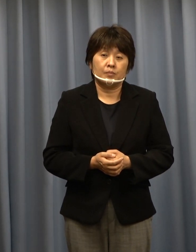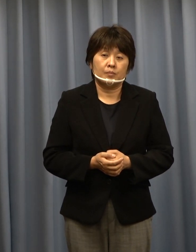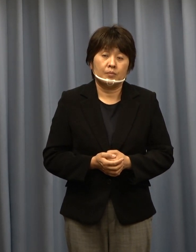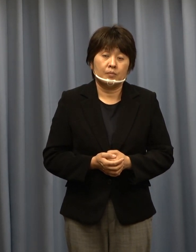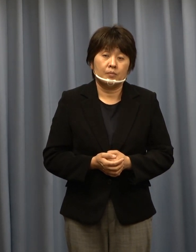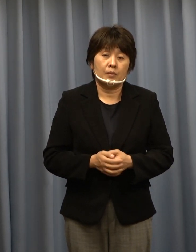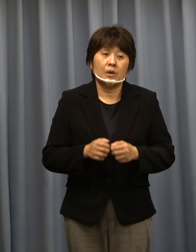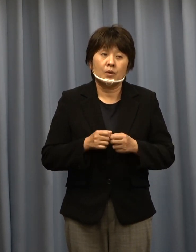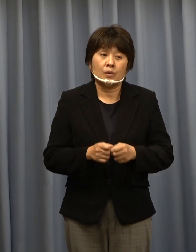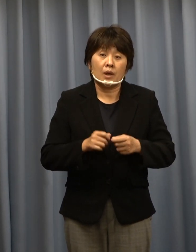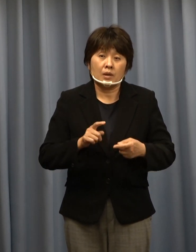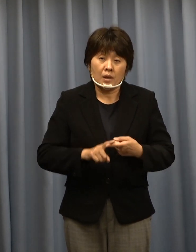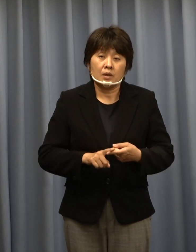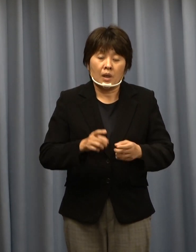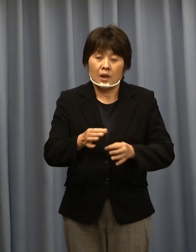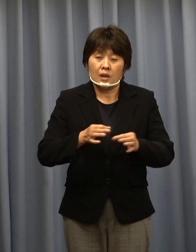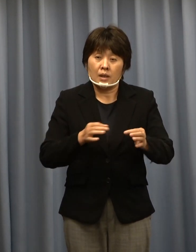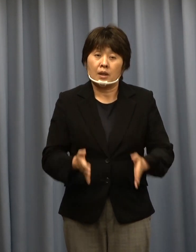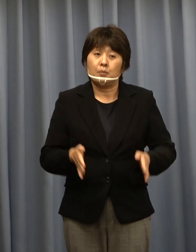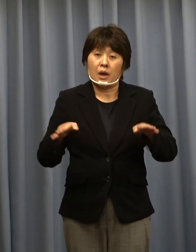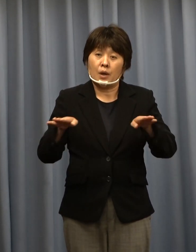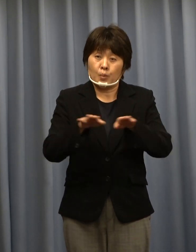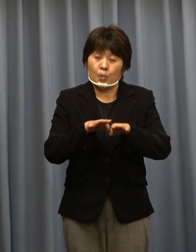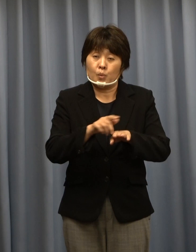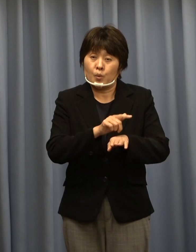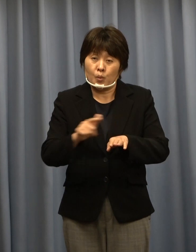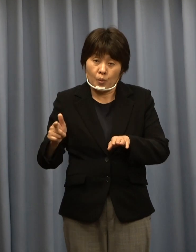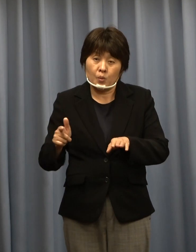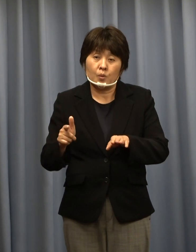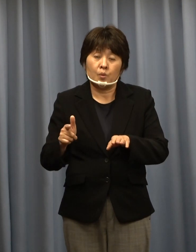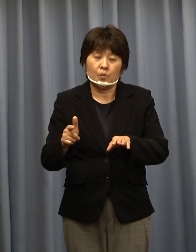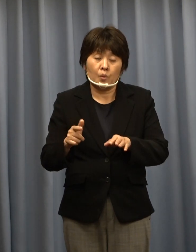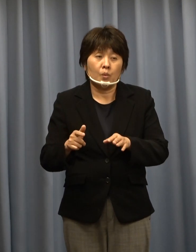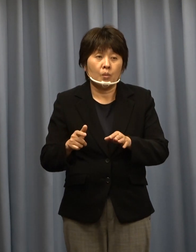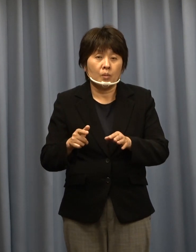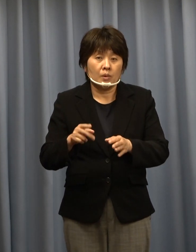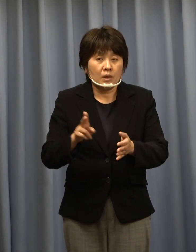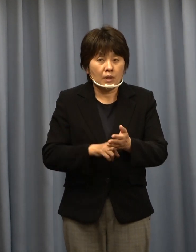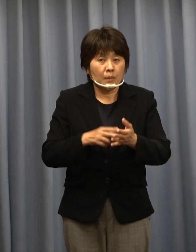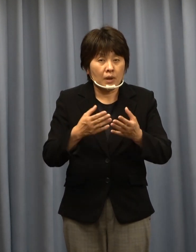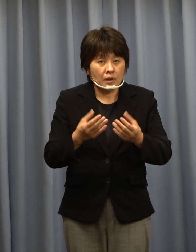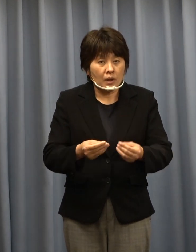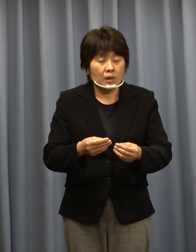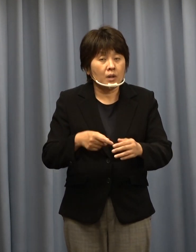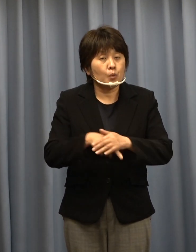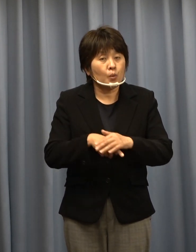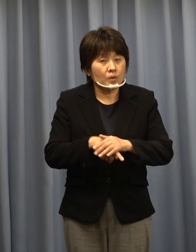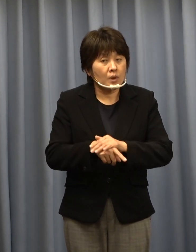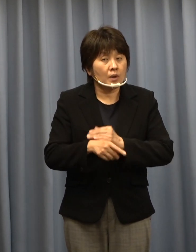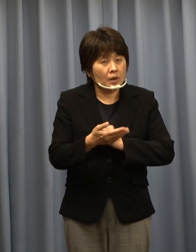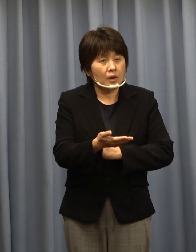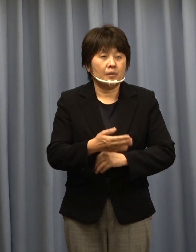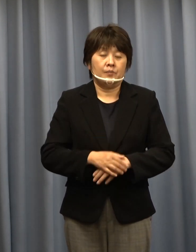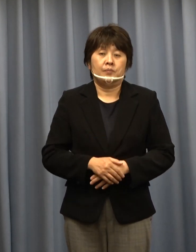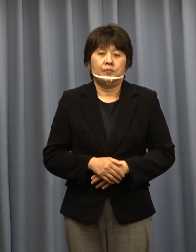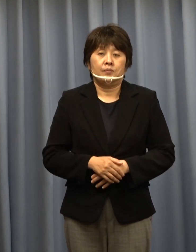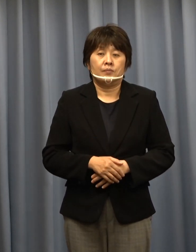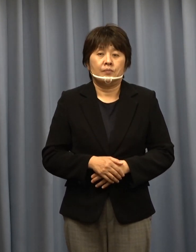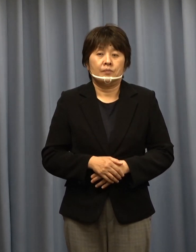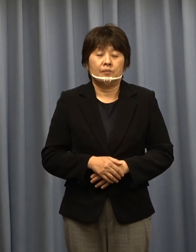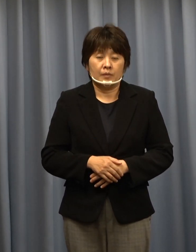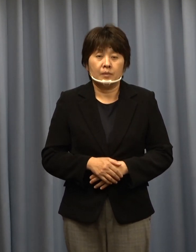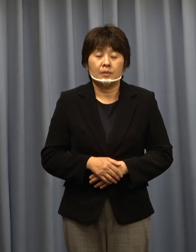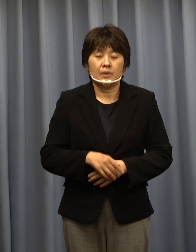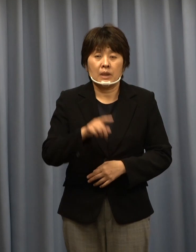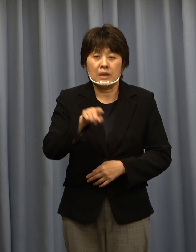今回具体的にそういったデパートとか商業施設という名前が上がったのは、どういった理由が一番大きかったのでしょうか。 やはり集客